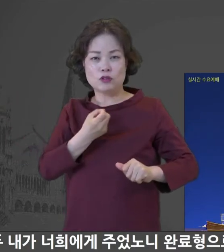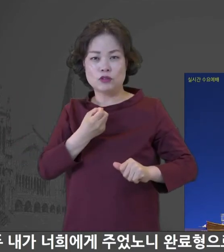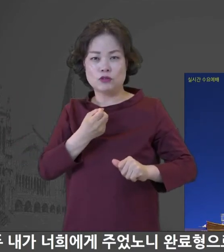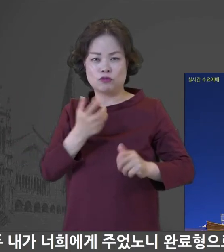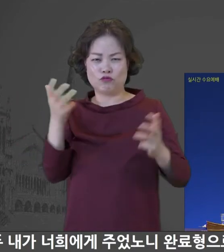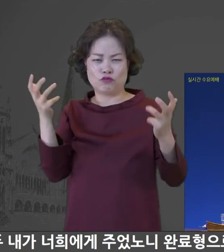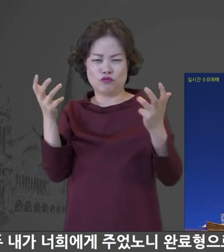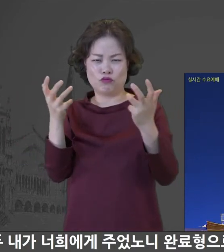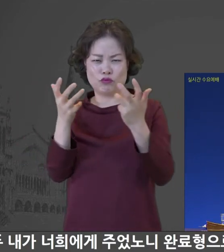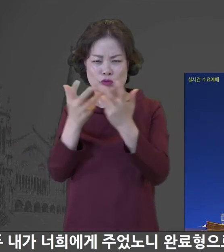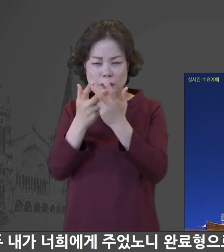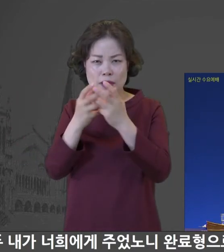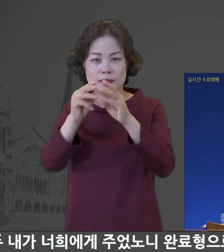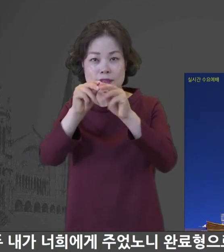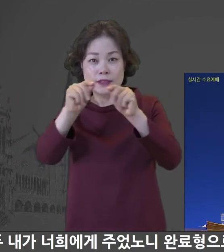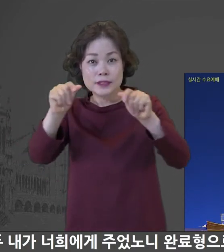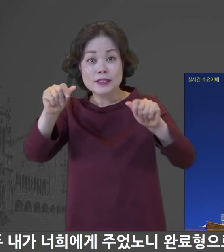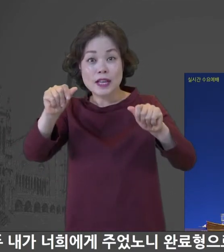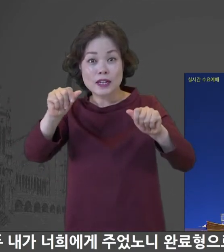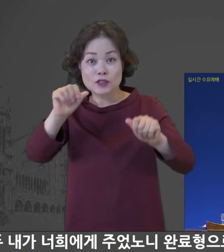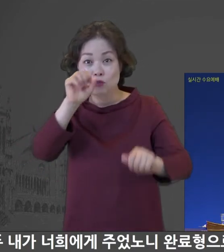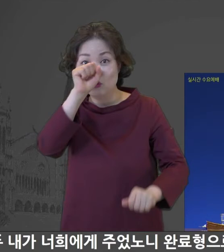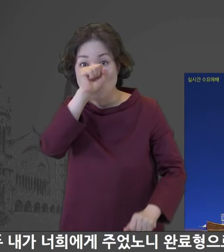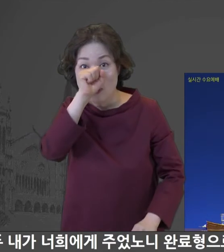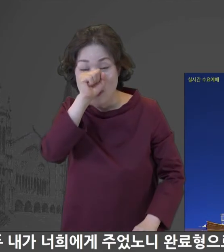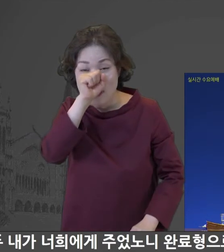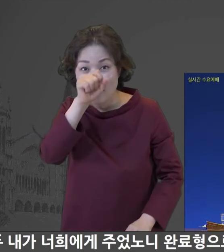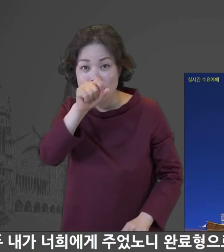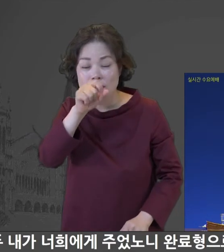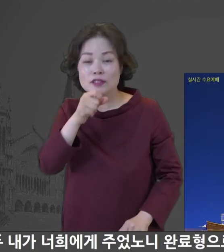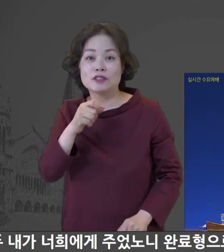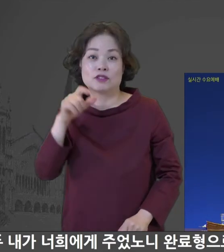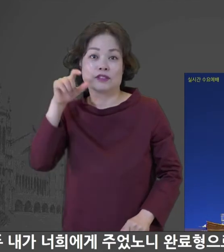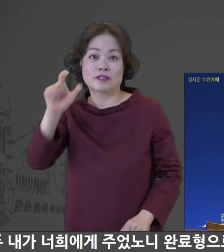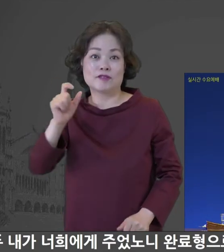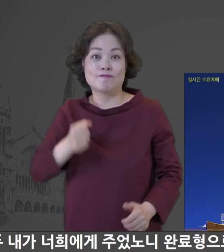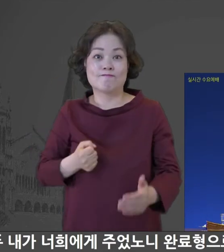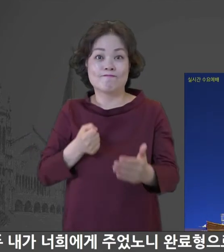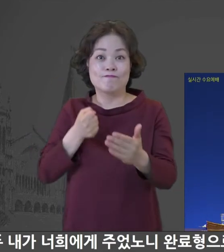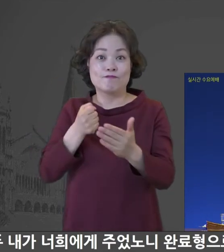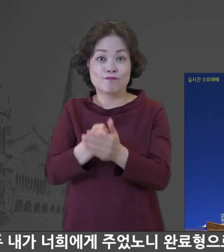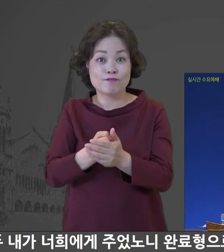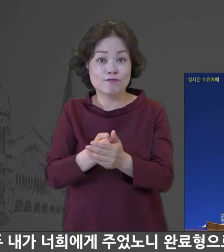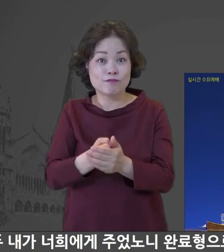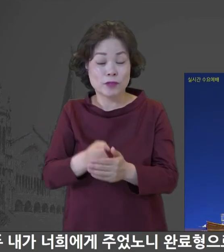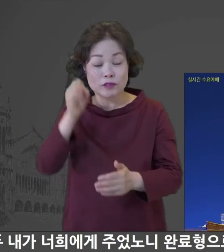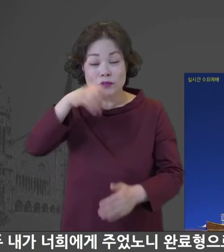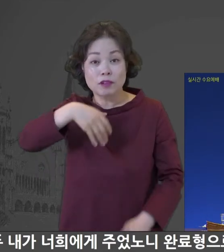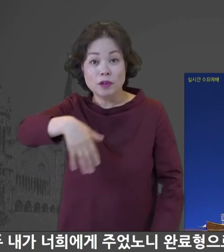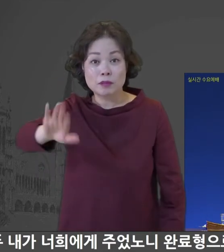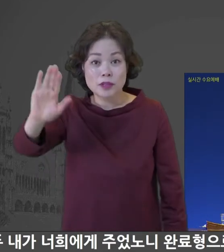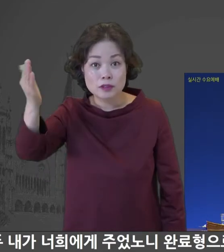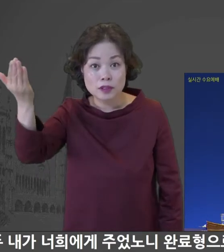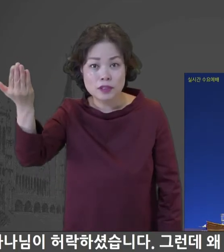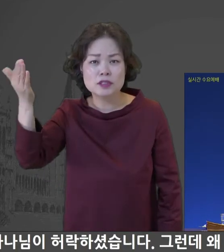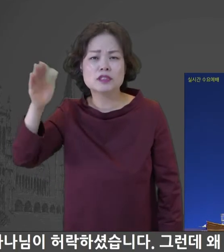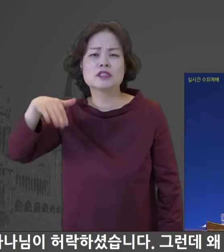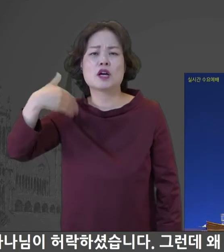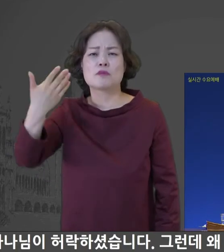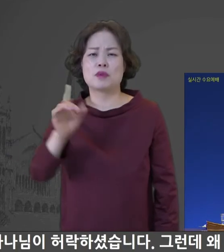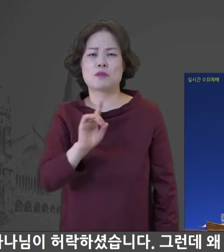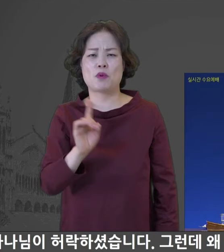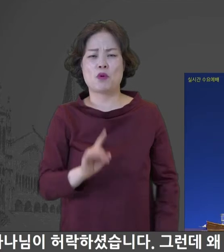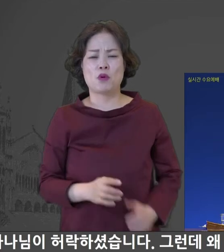땅. 여기까지는 좋죠. 여기까지만 있으면 우리가 강하고 담대할 필요가 뭐가 있습니까? 그냥 가면 되죠. 근데 그 다음에